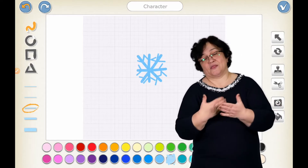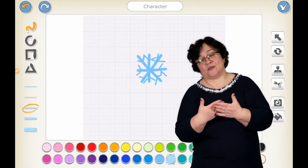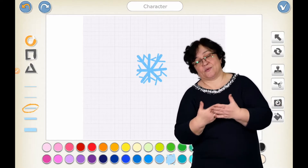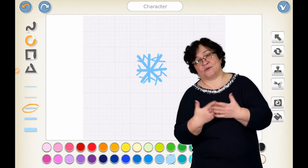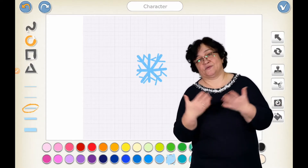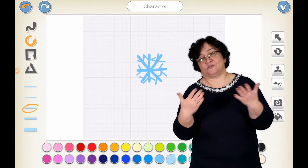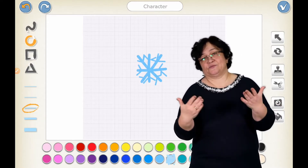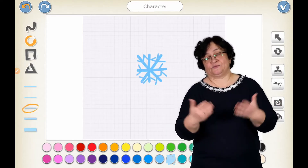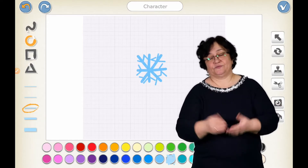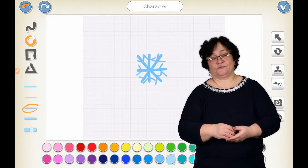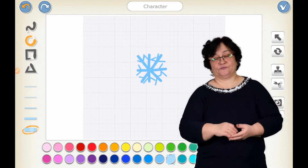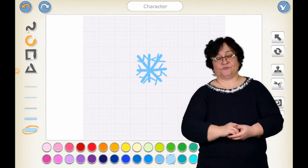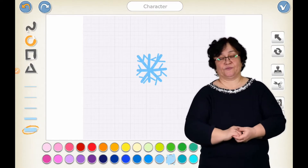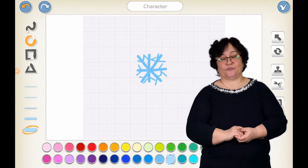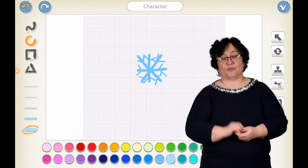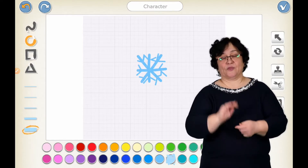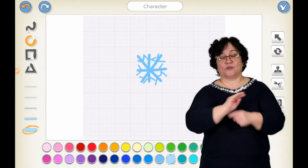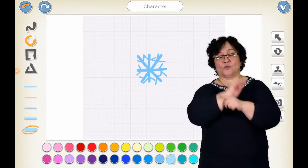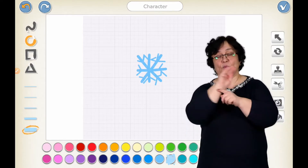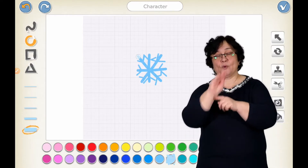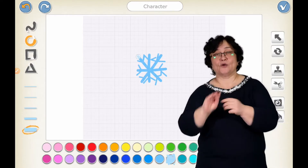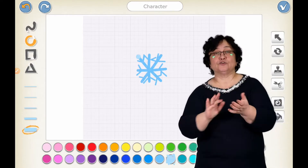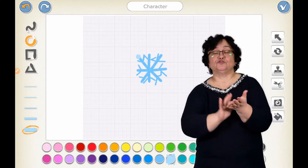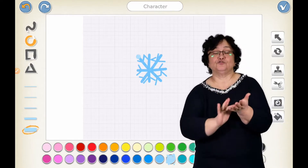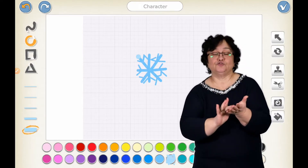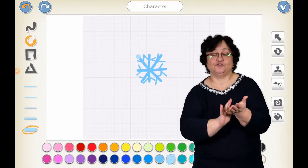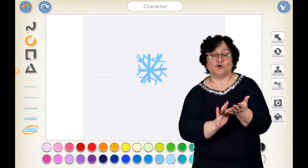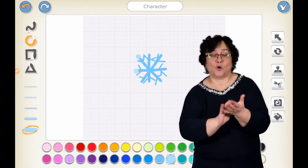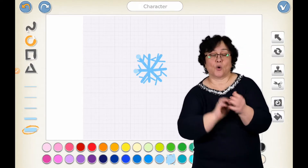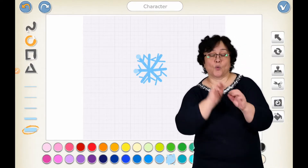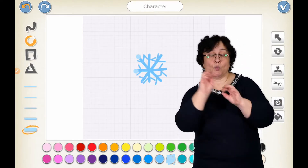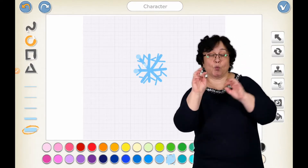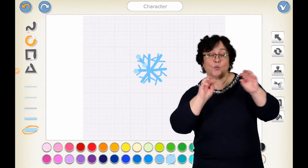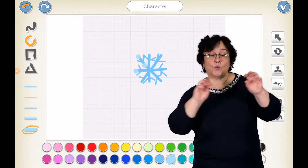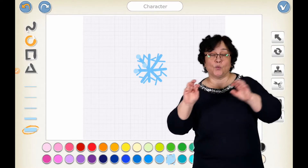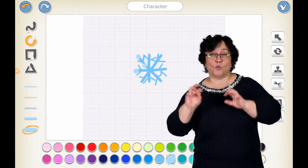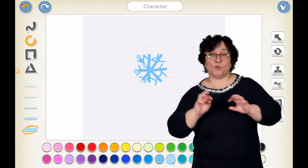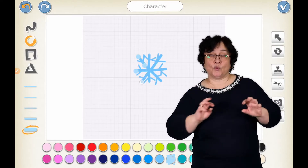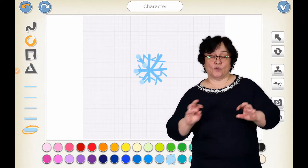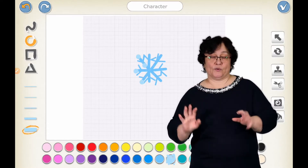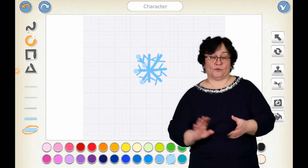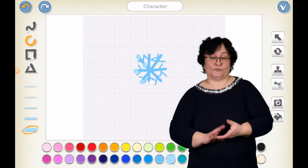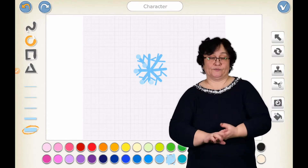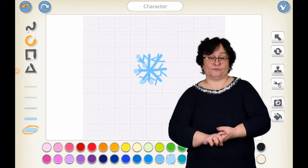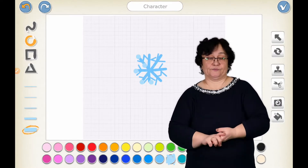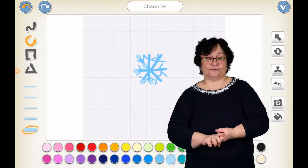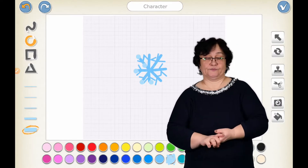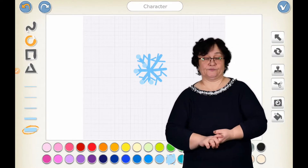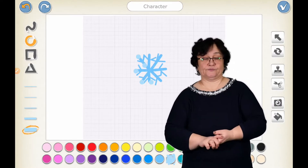Наприклад, додати їм ще чарівних таких кульок.